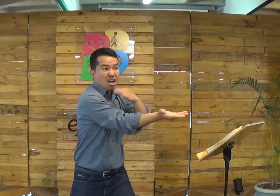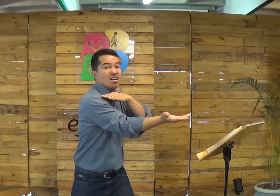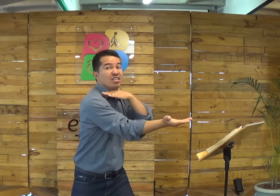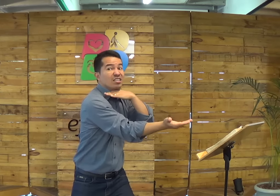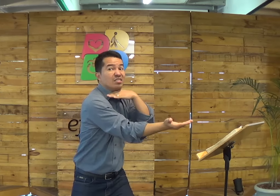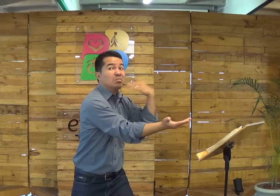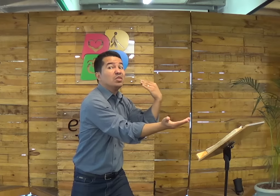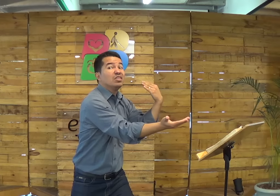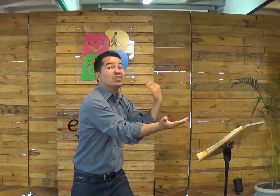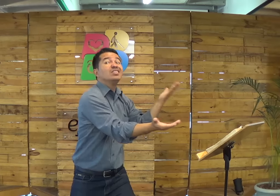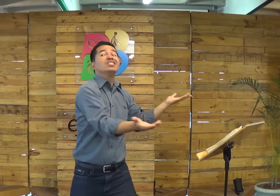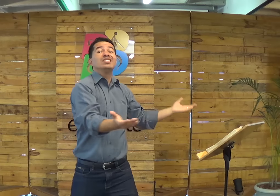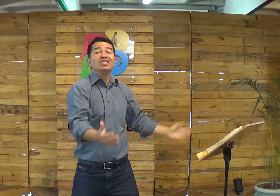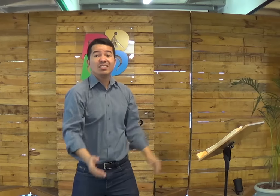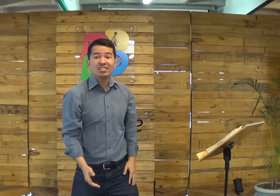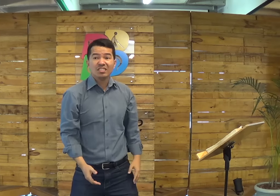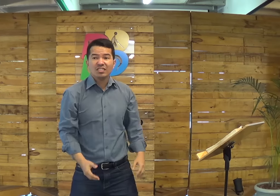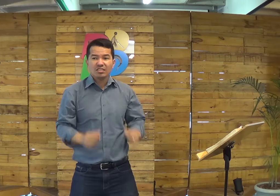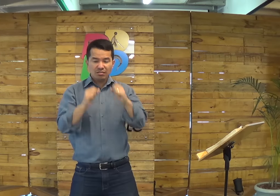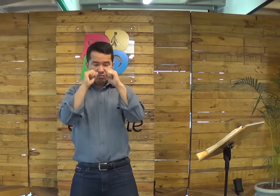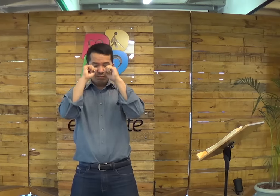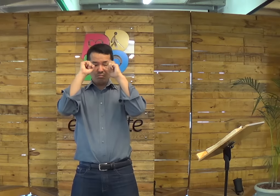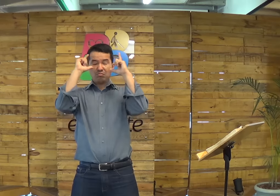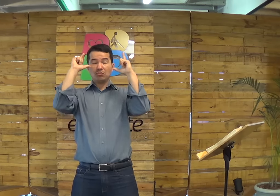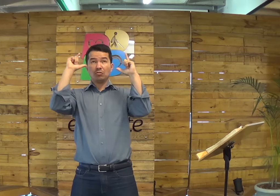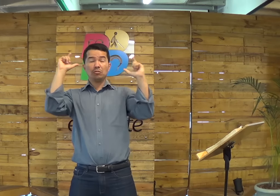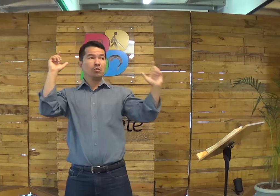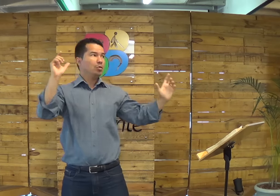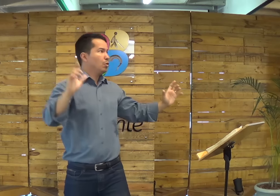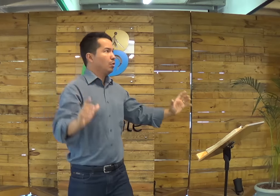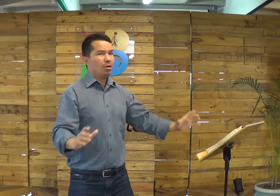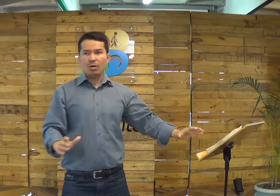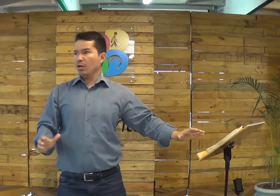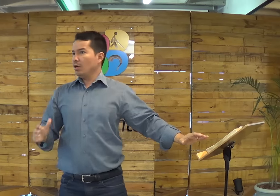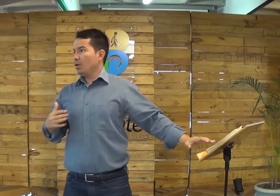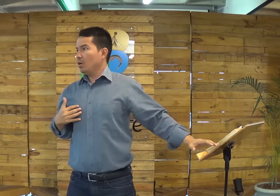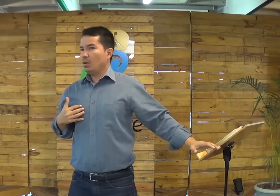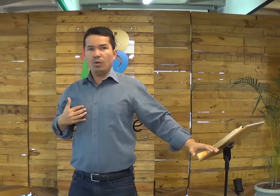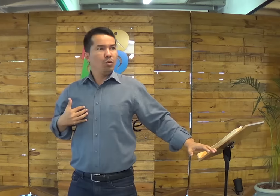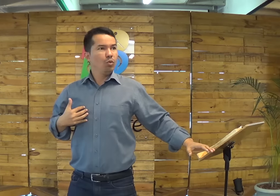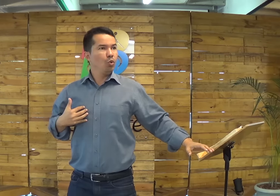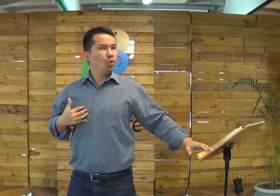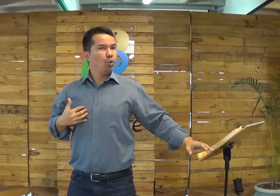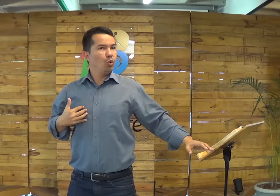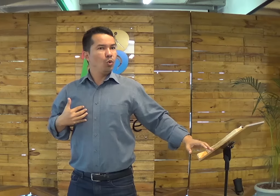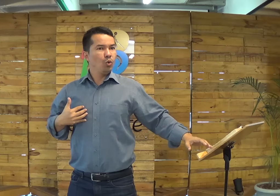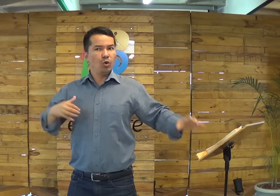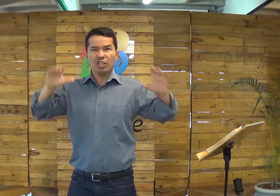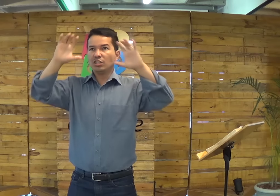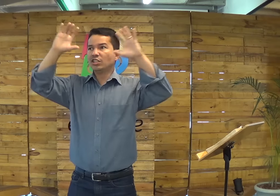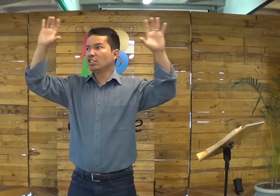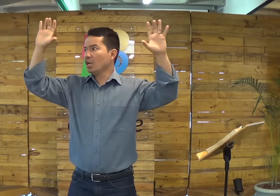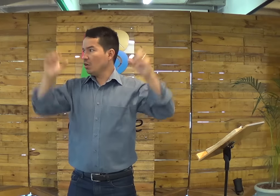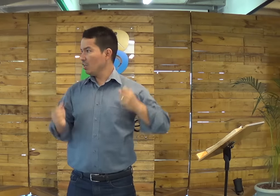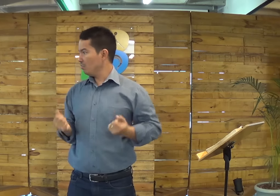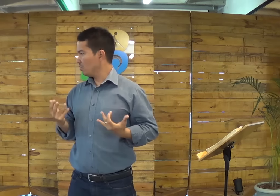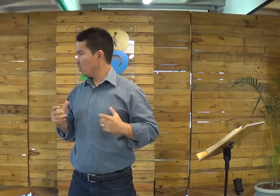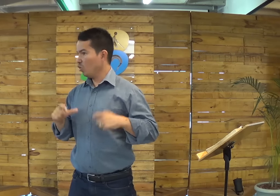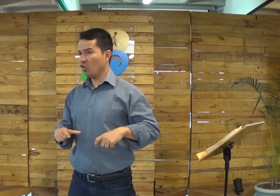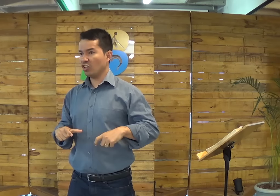carros capotam e você morre e daí você vai abrir o olho e vai falar Opa tô no céu tô